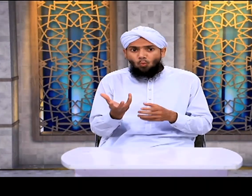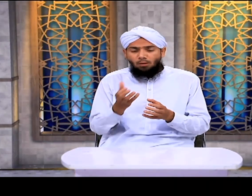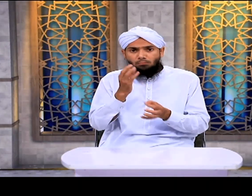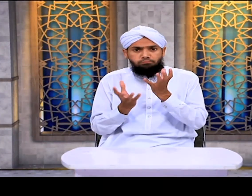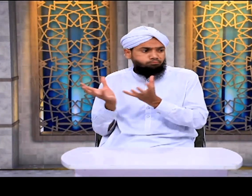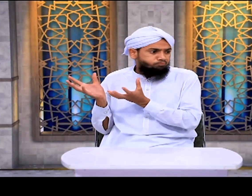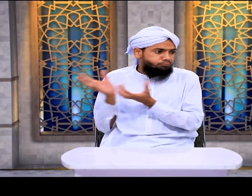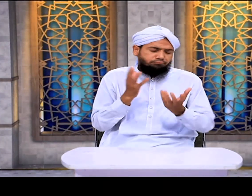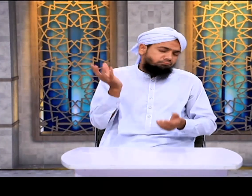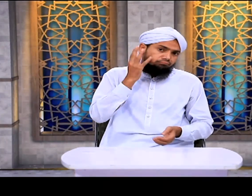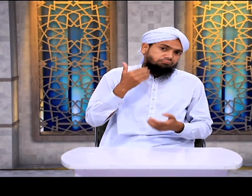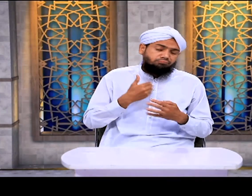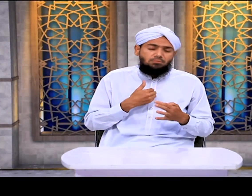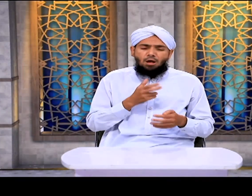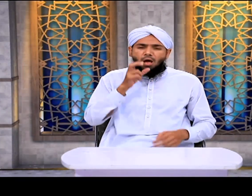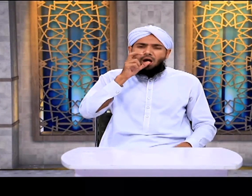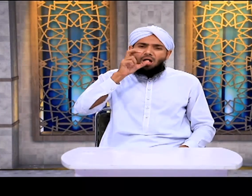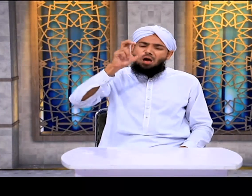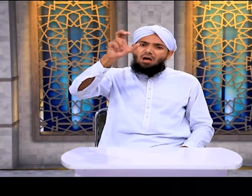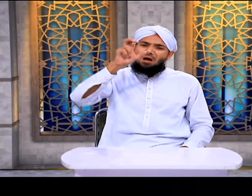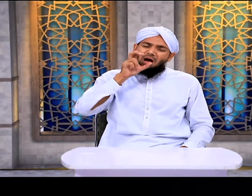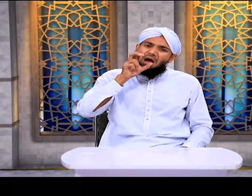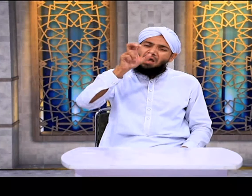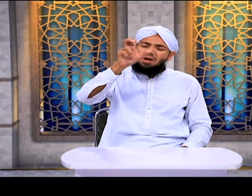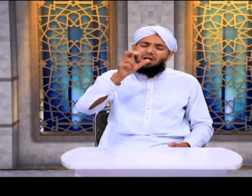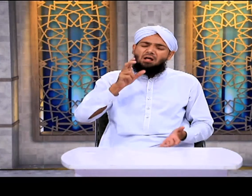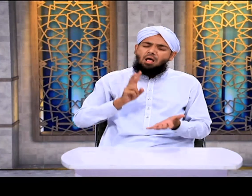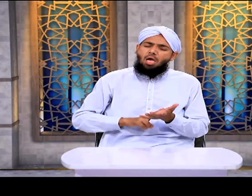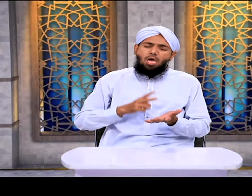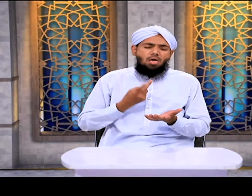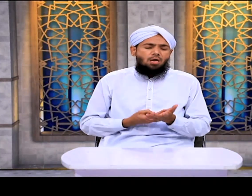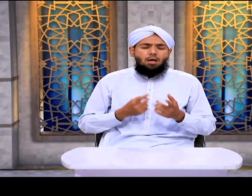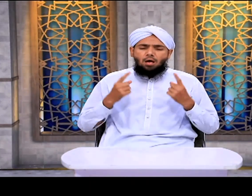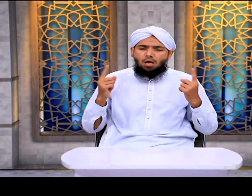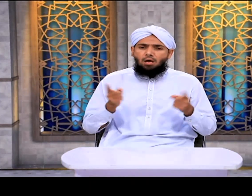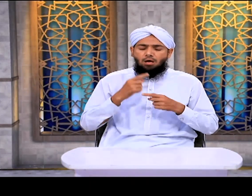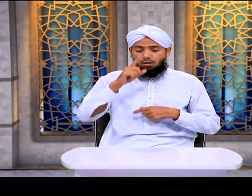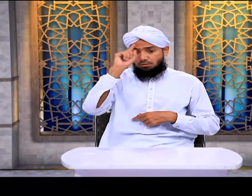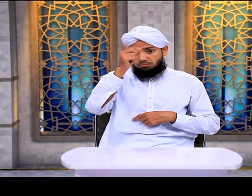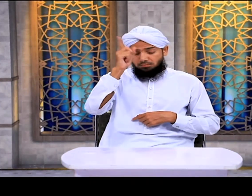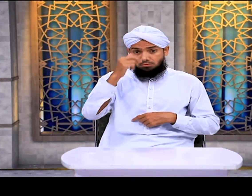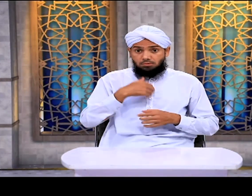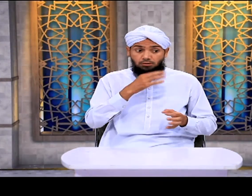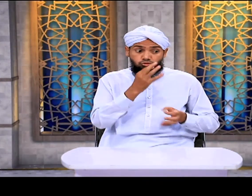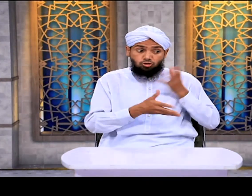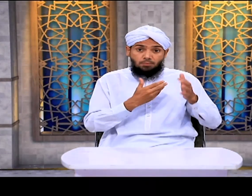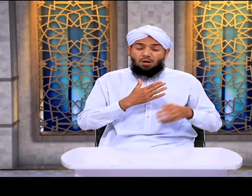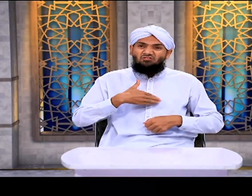گی، وہ واویلا کرتے، آہوزاری کرتے چلاتے پھریں گے۔ جہنمی جب بھی موت کو پکاریں گے، ان